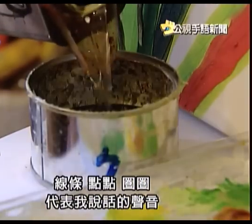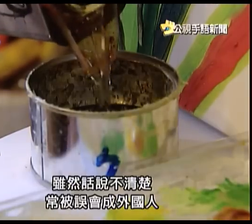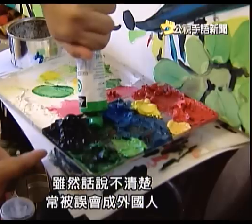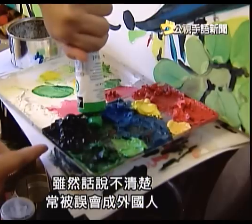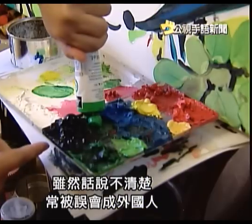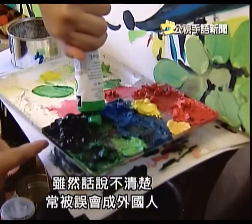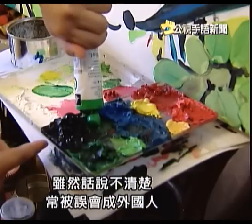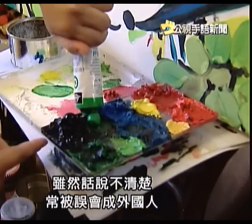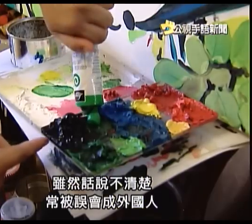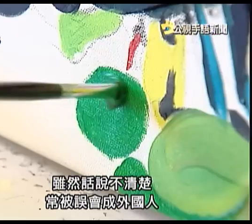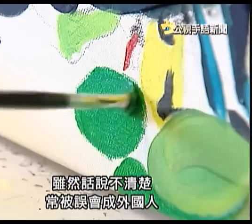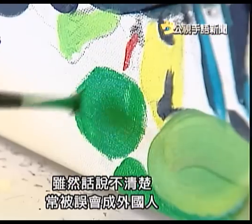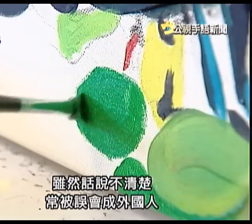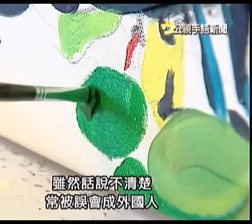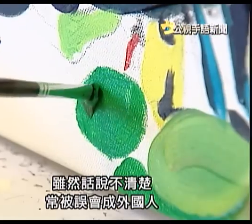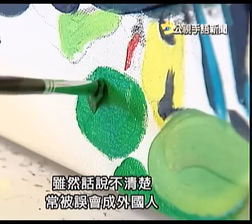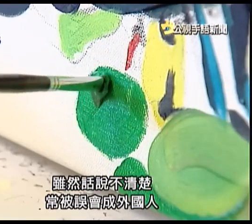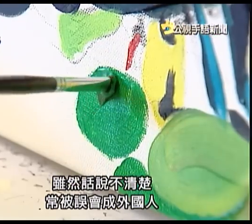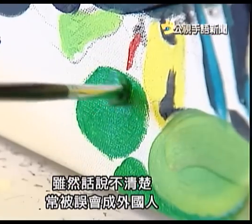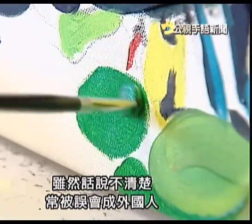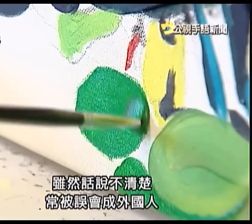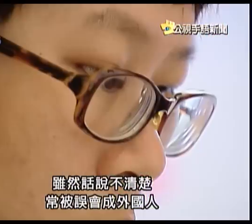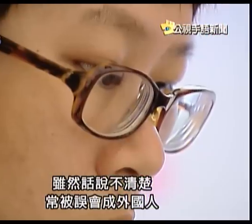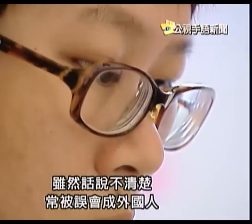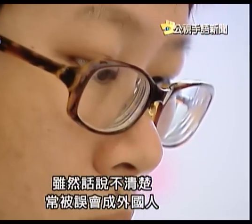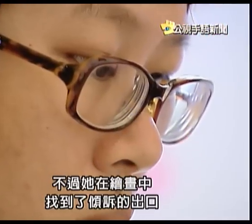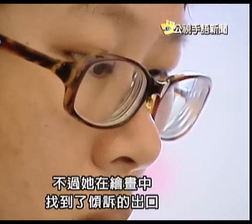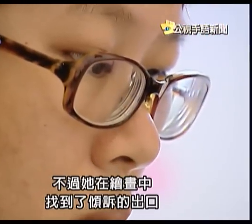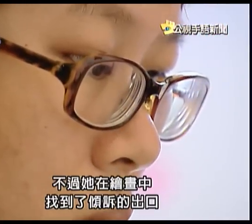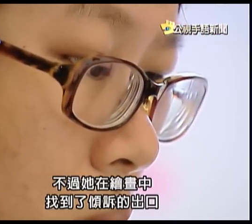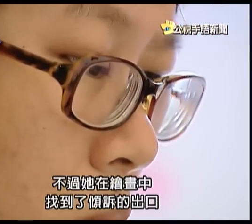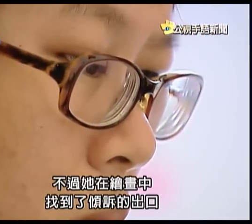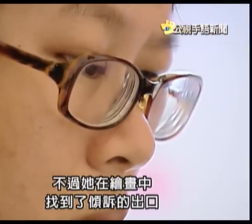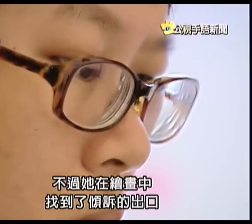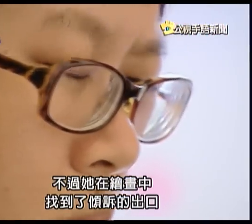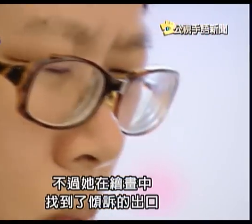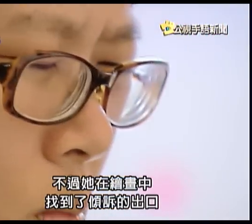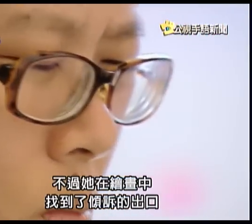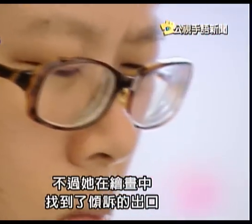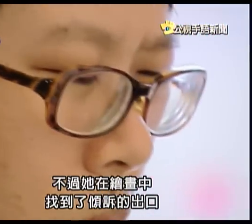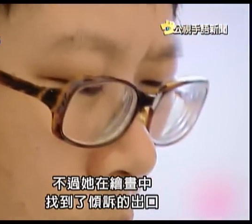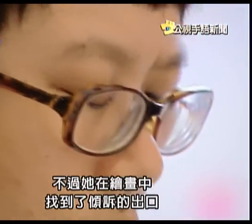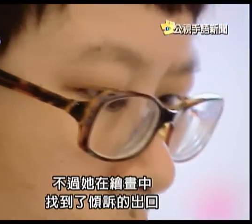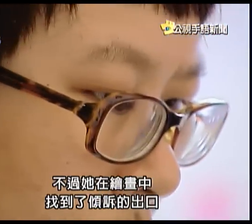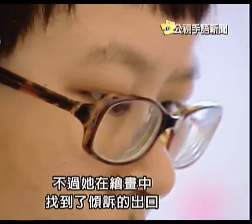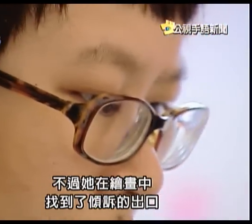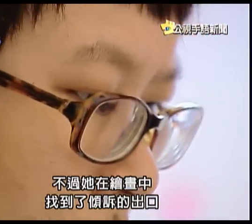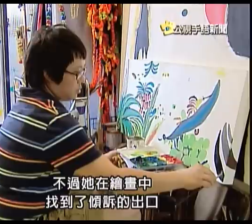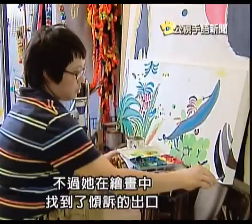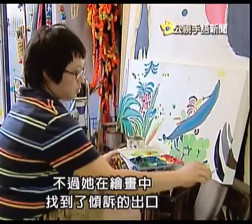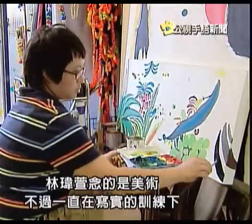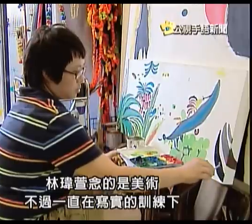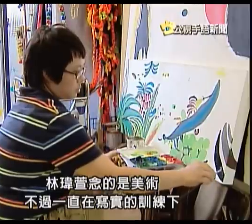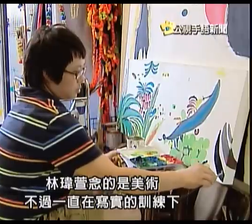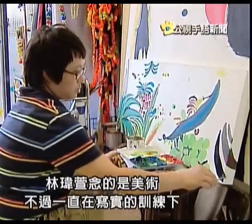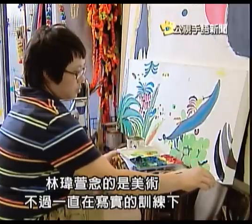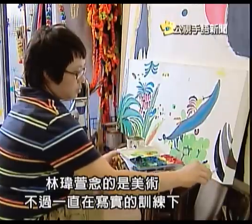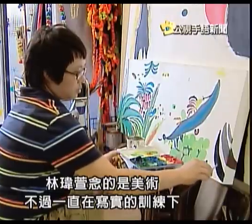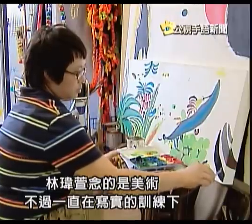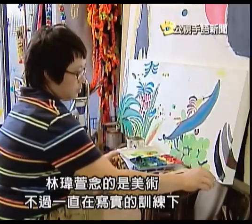说不清楚，常被误会成外国人，不过他在绘画中找到了倾诉的出口。林伟轩念的是美术，不